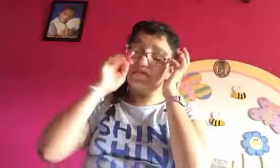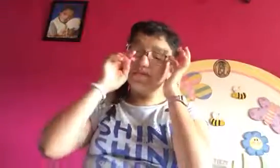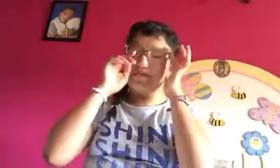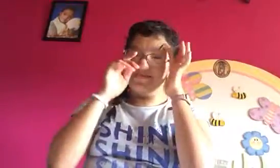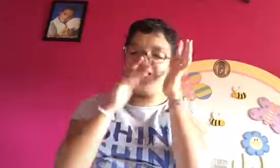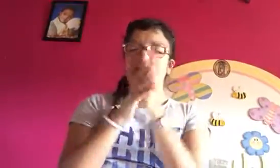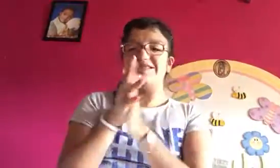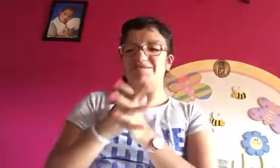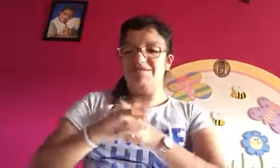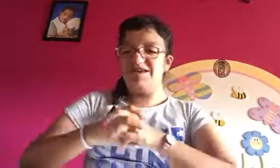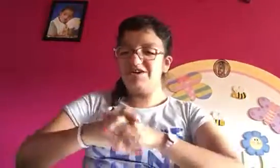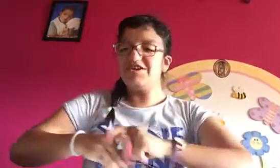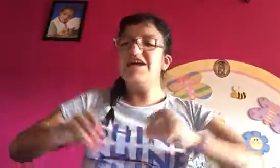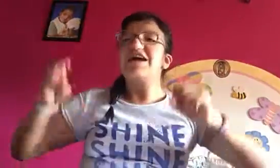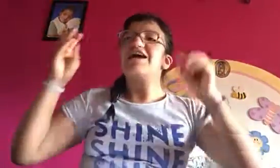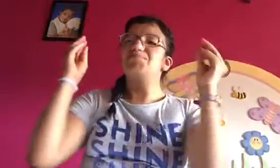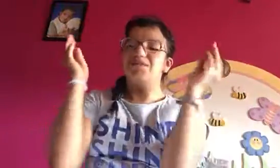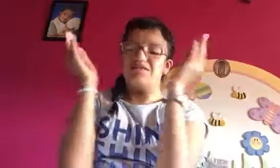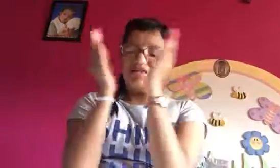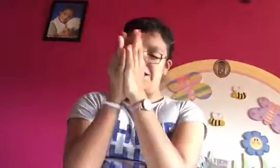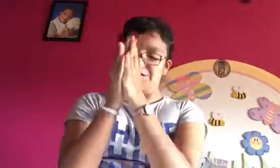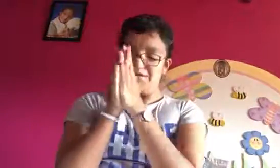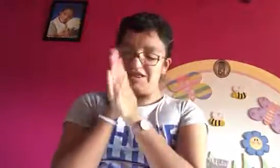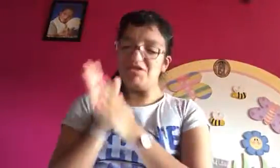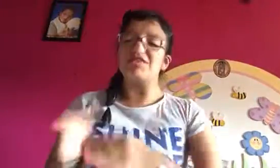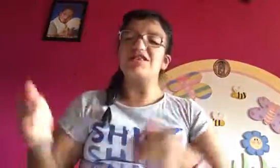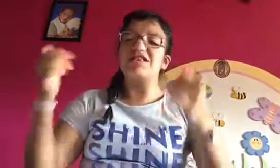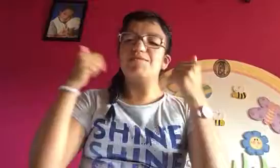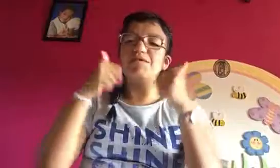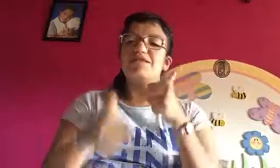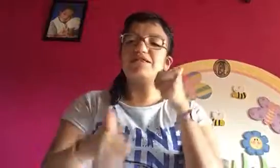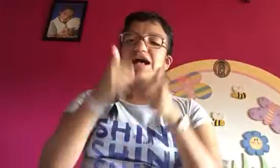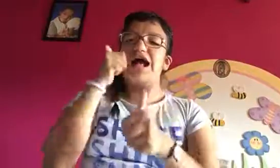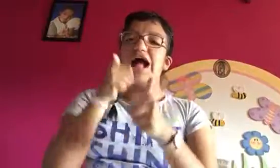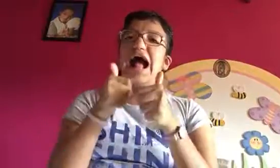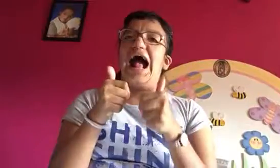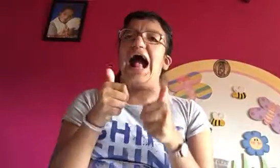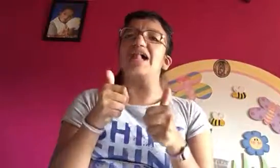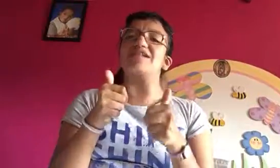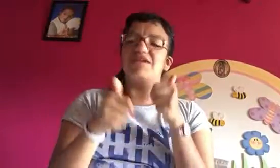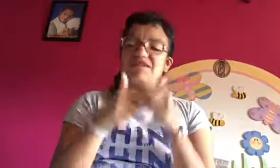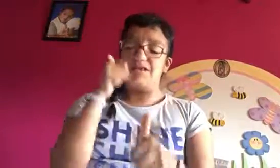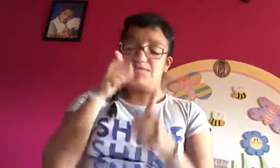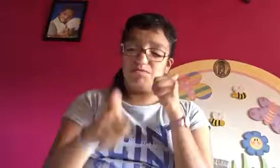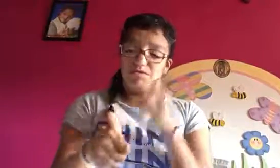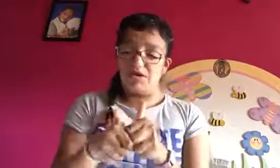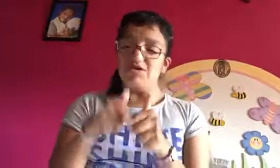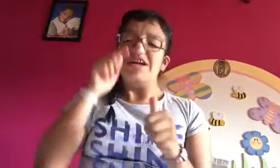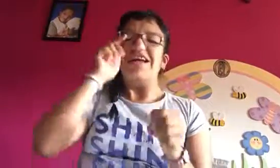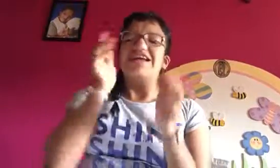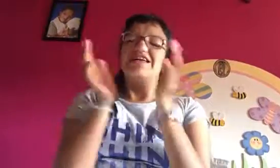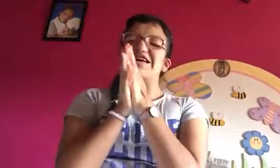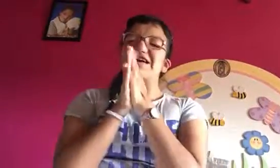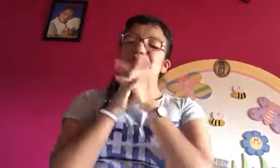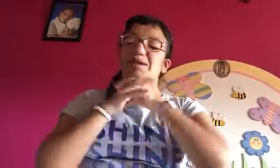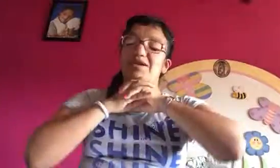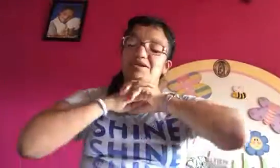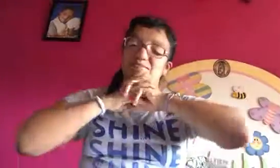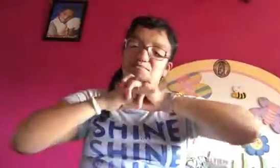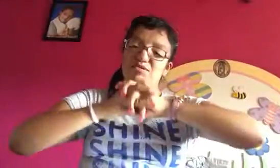gracias por ver este video. Espero les haya gustado. Denle manita arriba si les gustó. Y perdón por